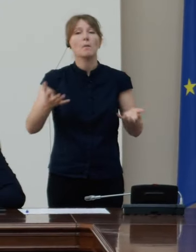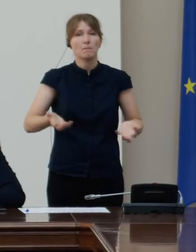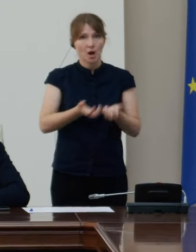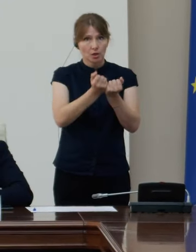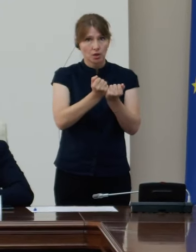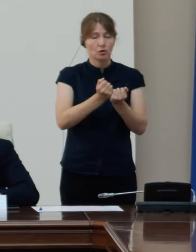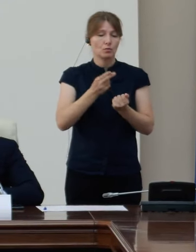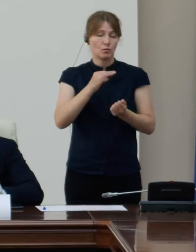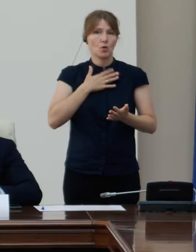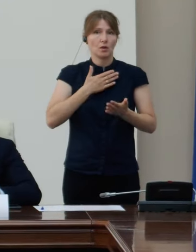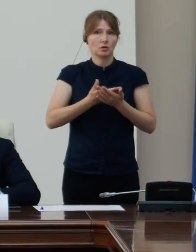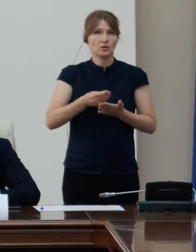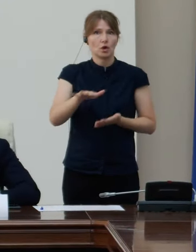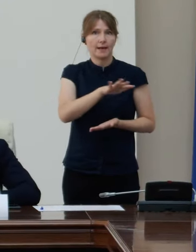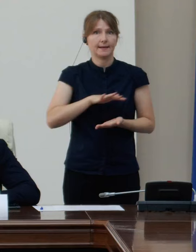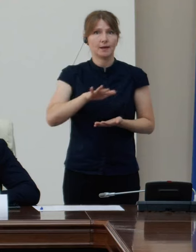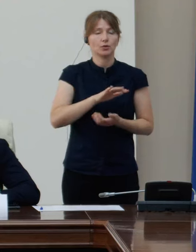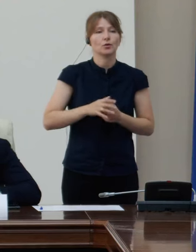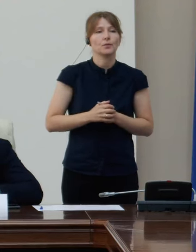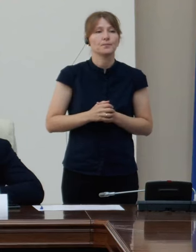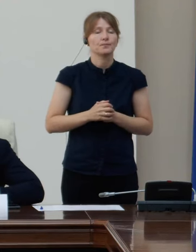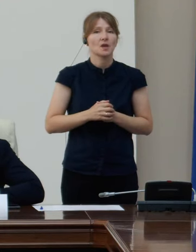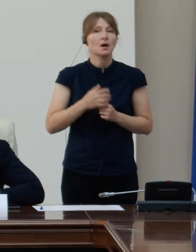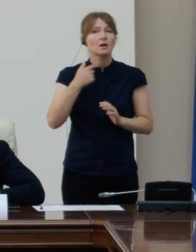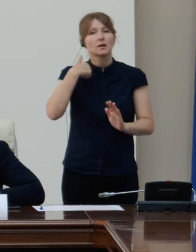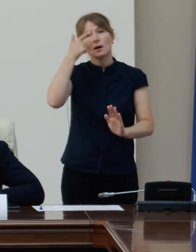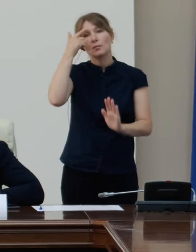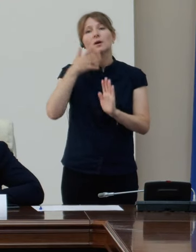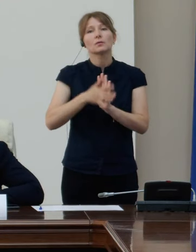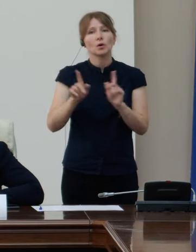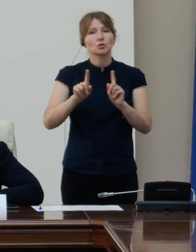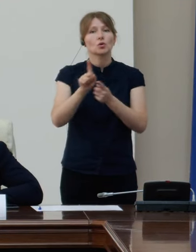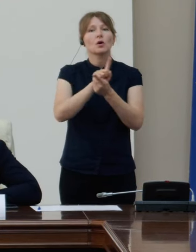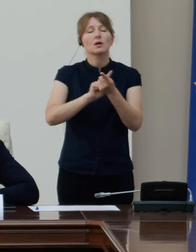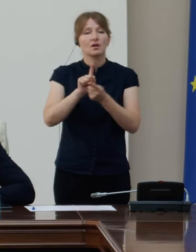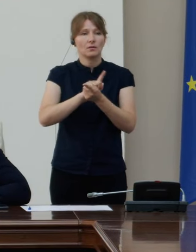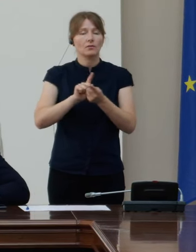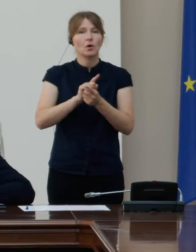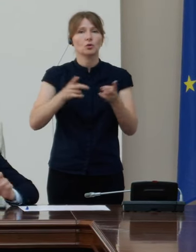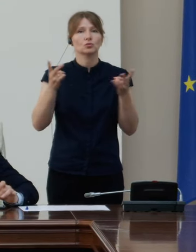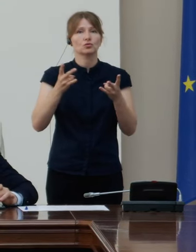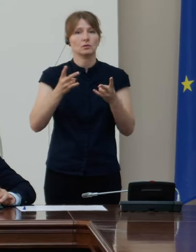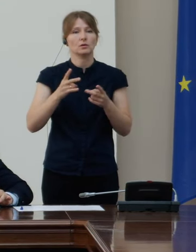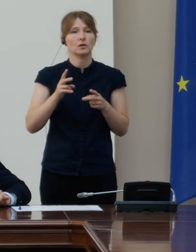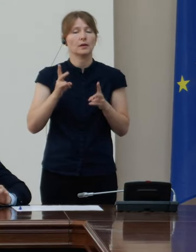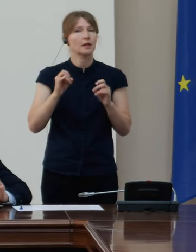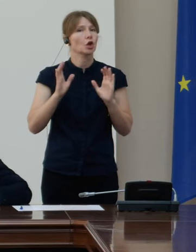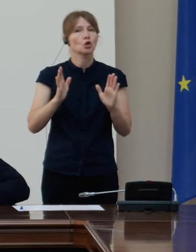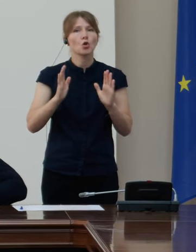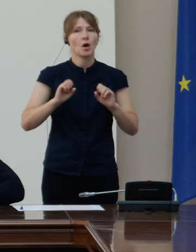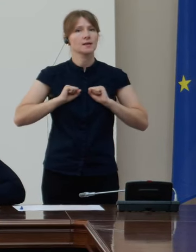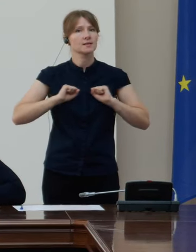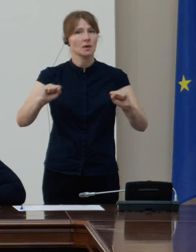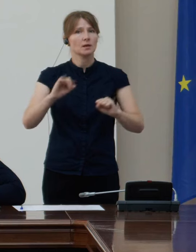din teritoriu. Înțelegem perfect că o reformă necesită nu doar îndrăzneală și bani,